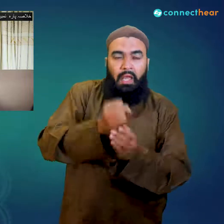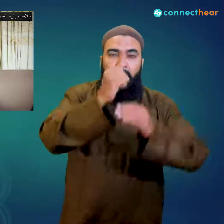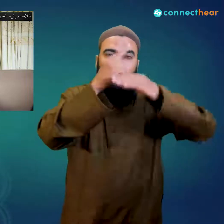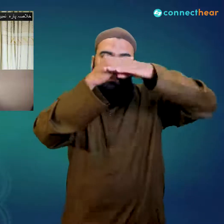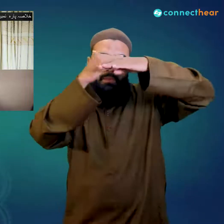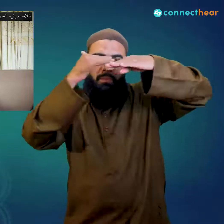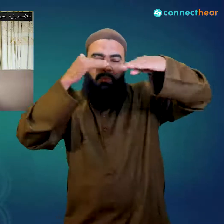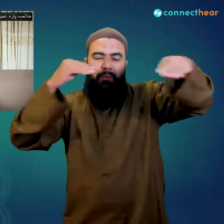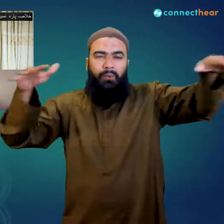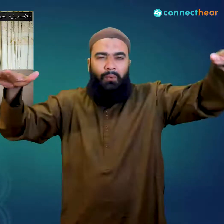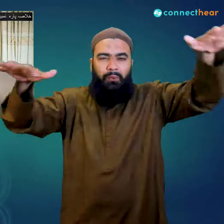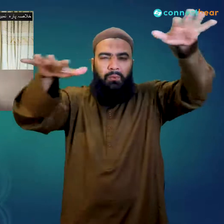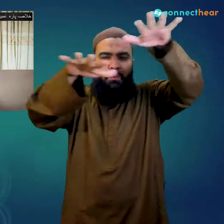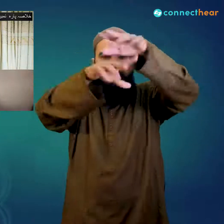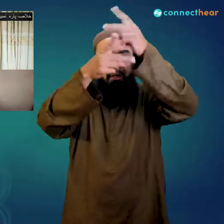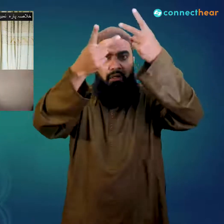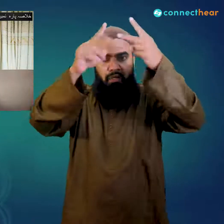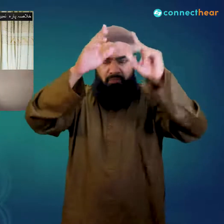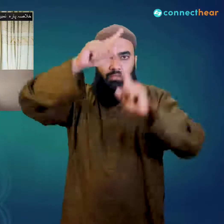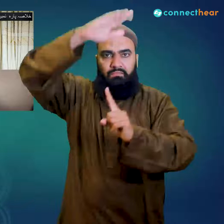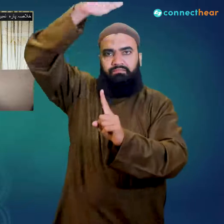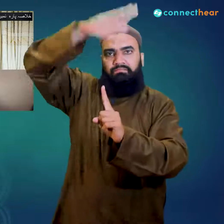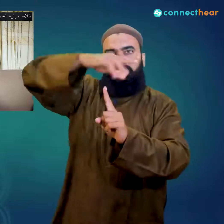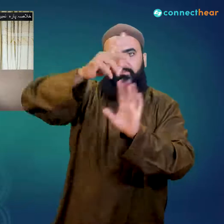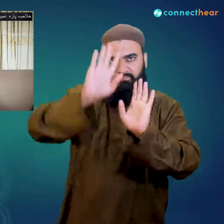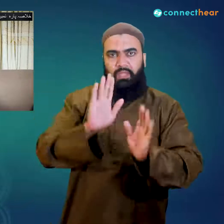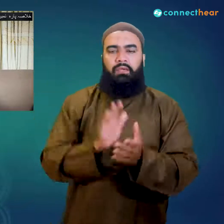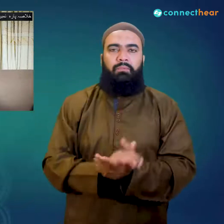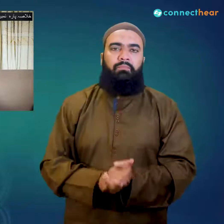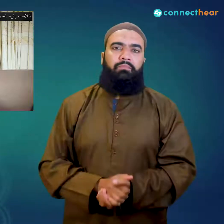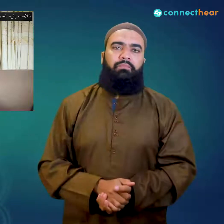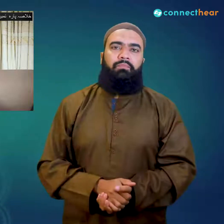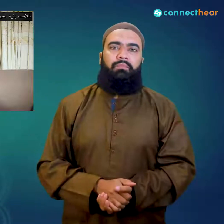ہونا وغیرہ جیسی نعمتوں کا ذکر فرمایا۔